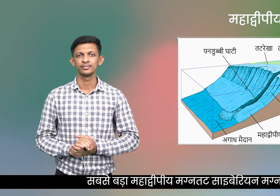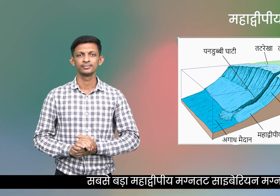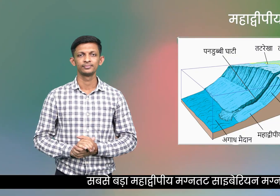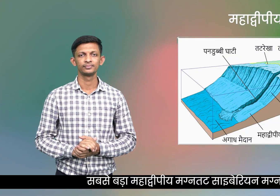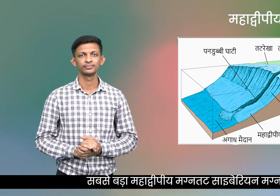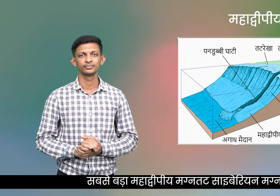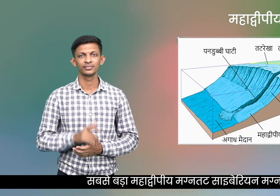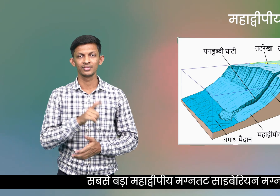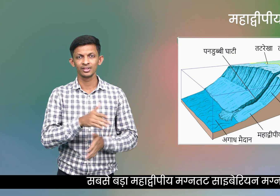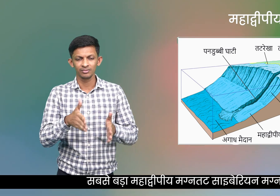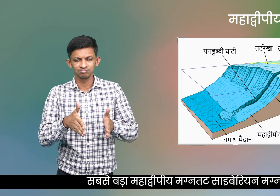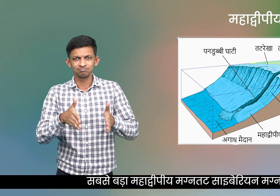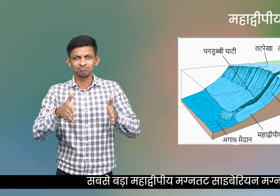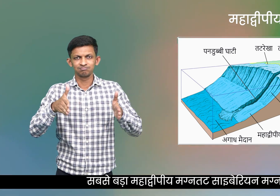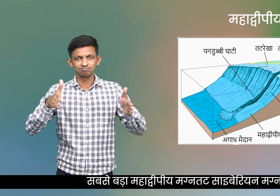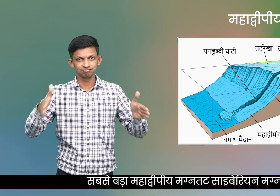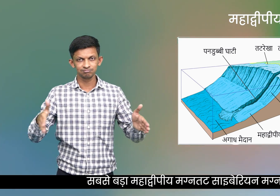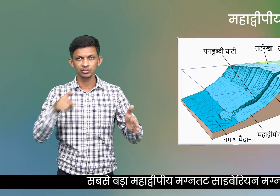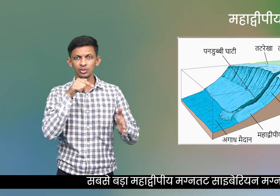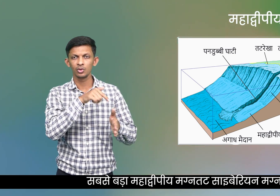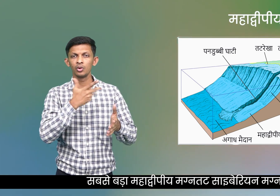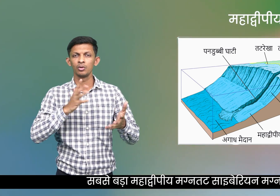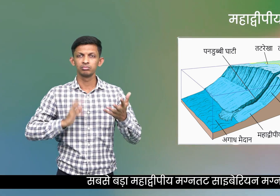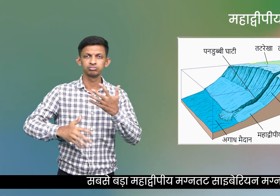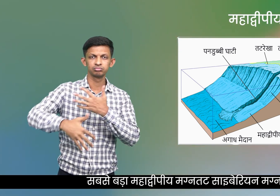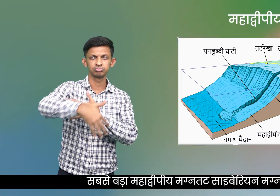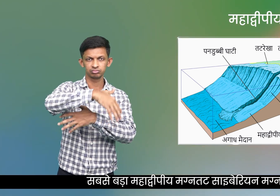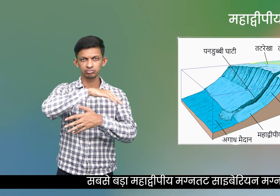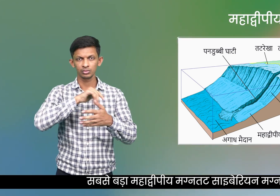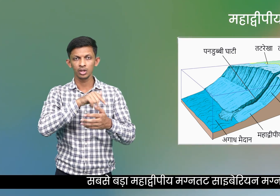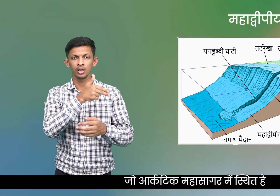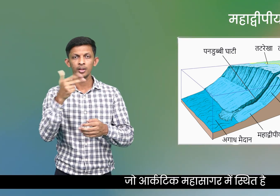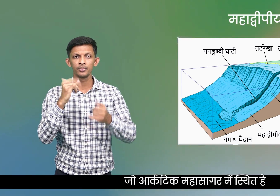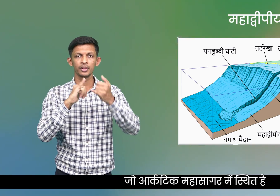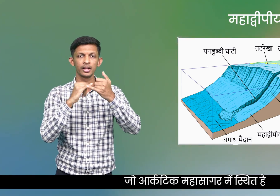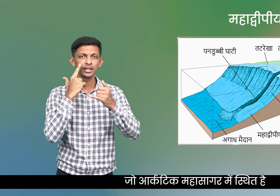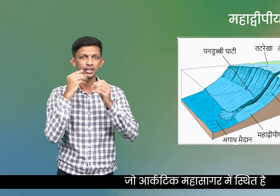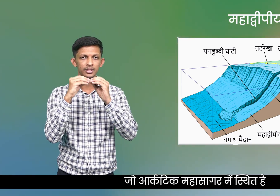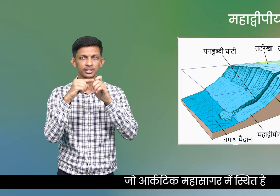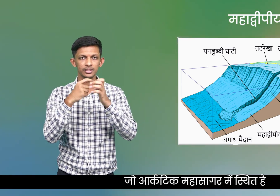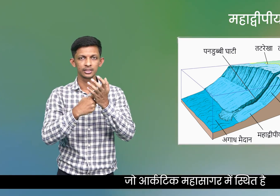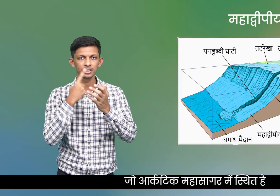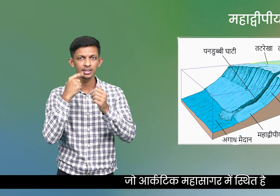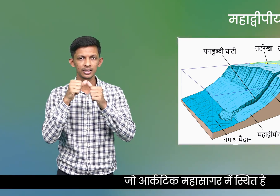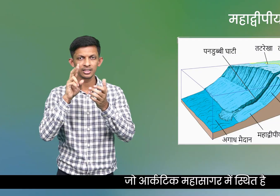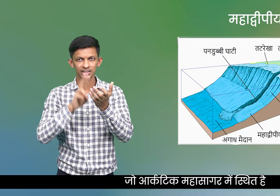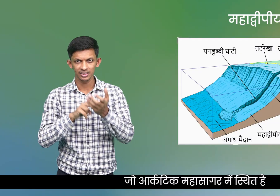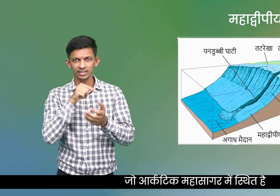महाद्वीपीय मग्नतट साइबेरियन मग्नतट है, जो आर्कटिक महासागर